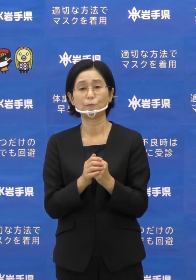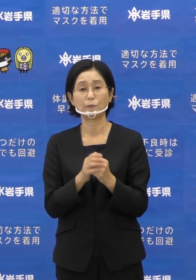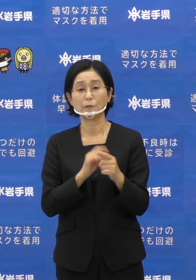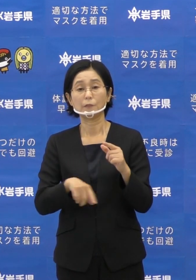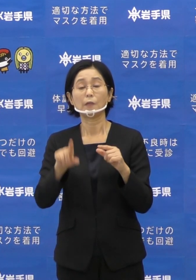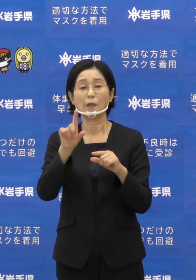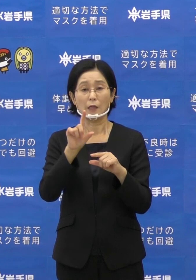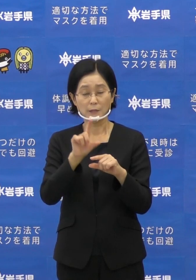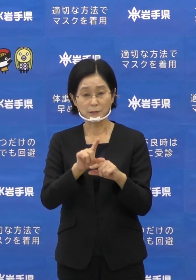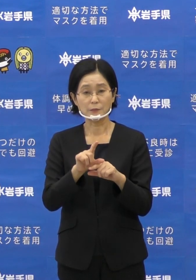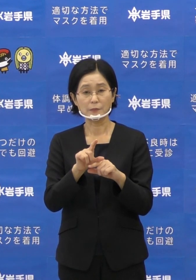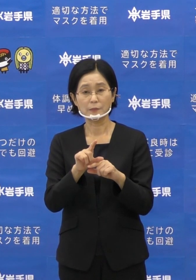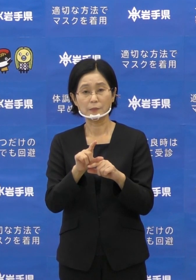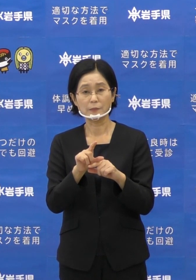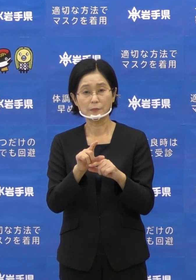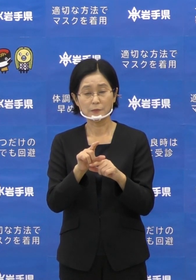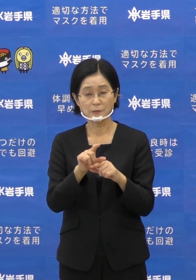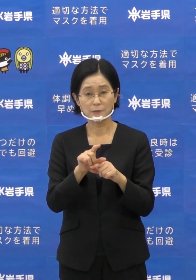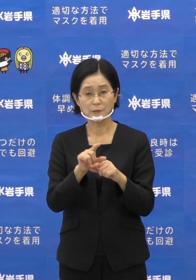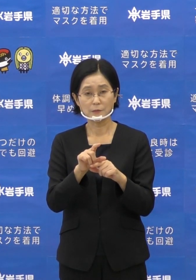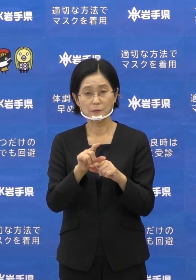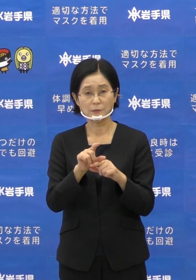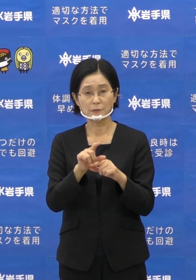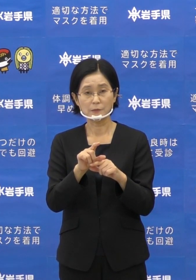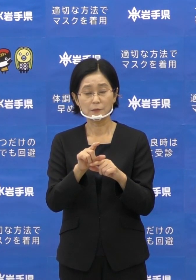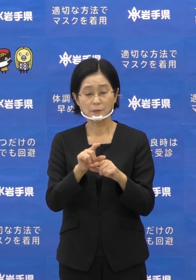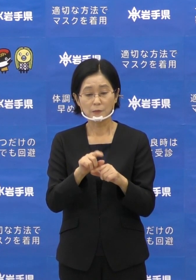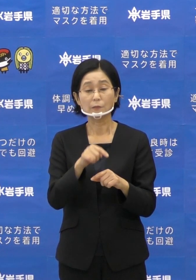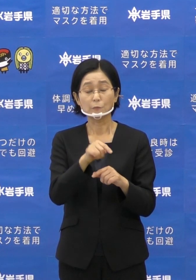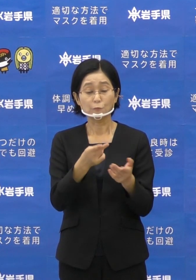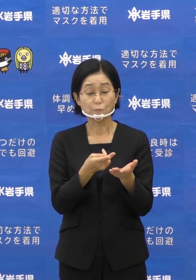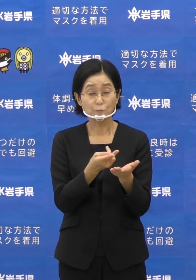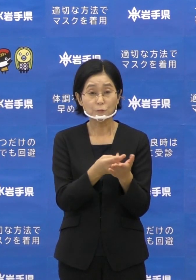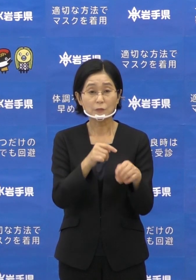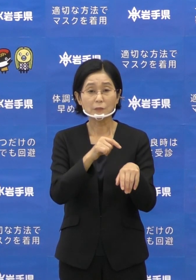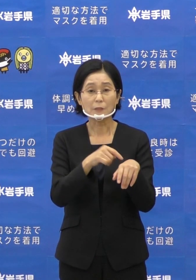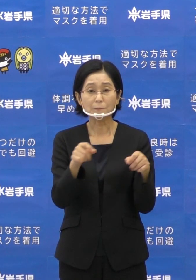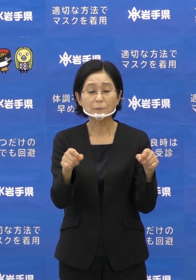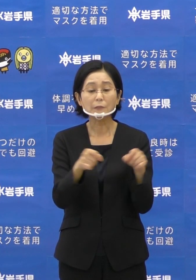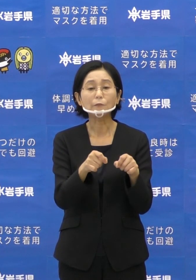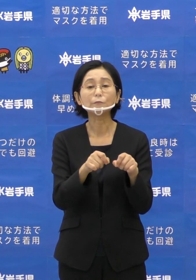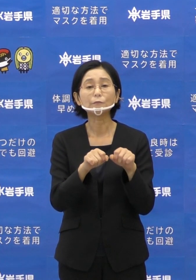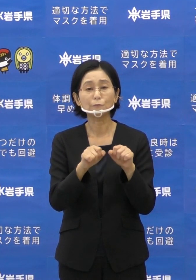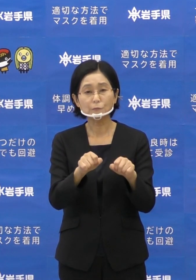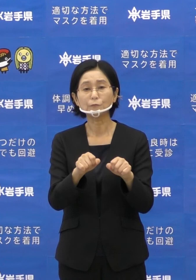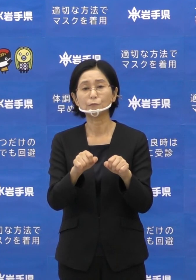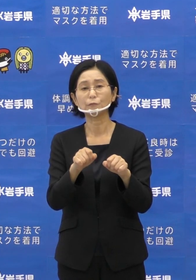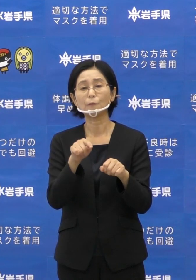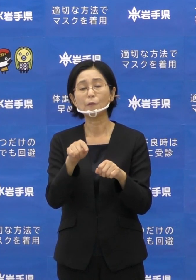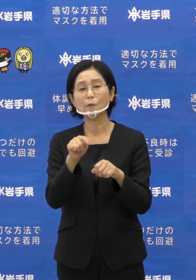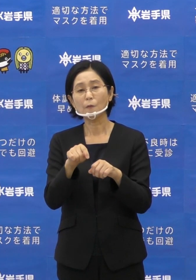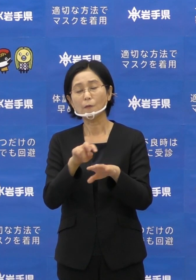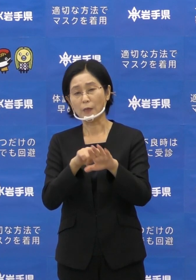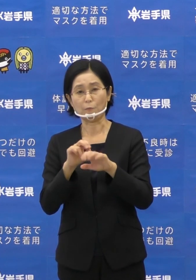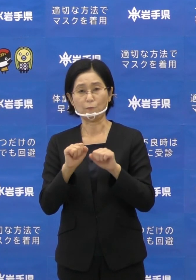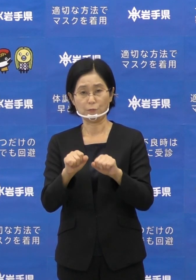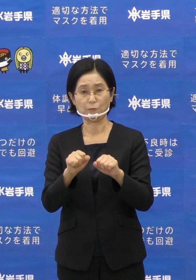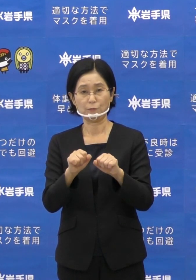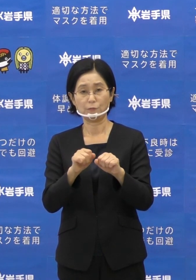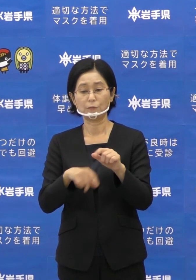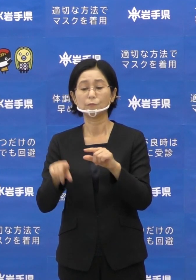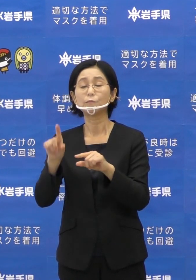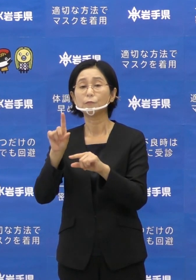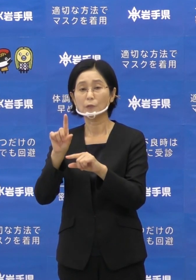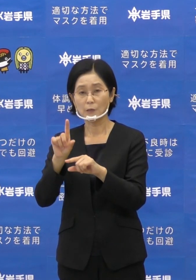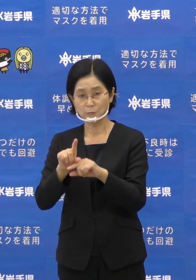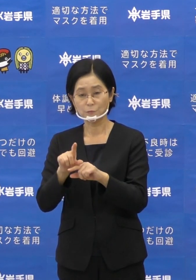回復期のこの退院、日程を早めるという措置の検討、そしてプラス、宿泊